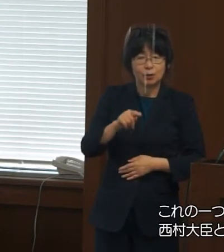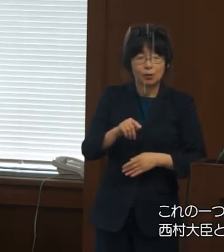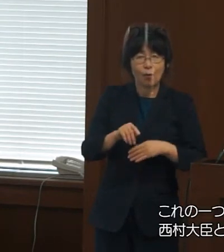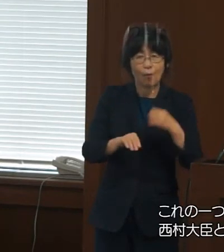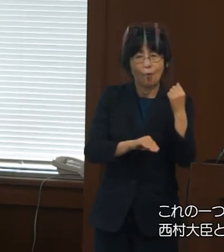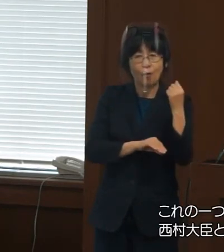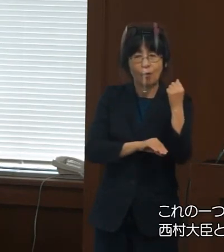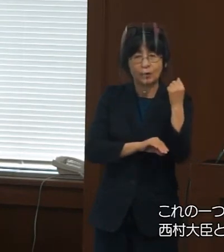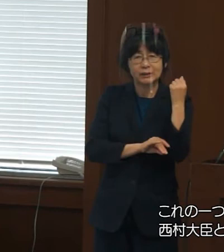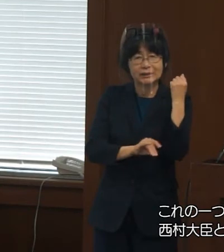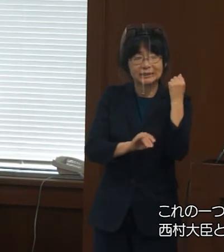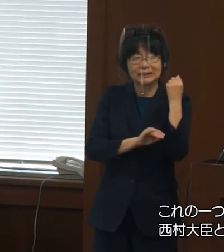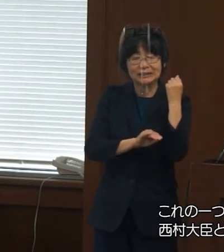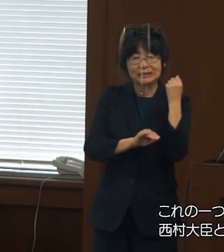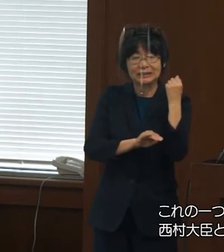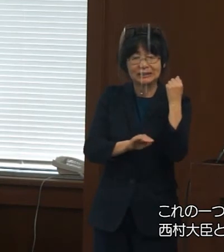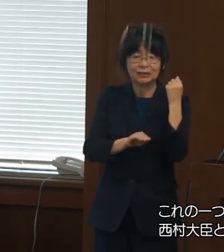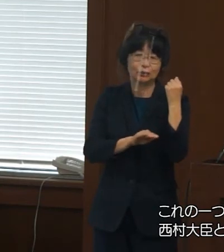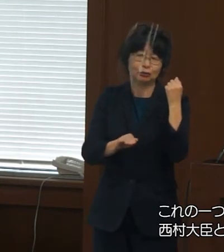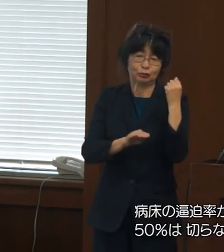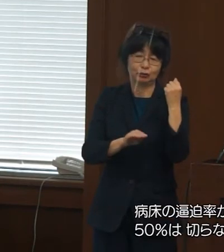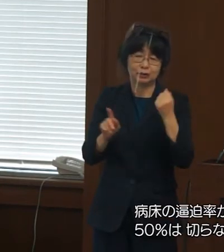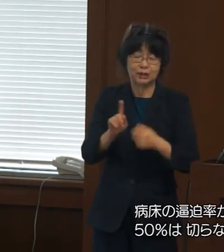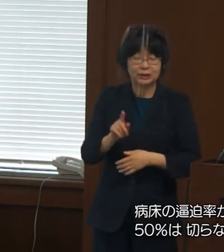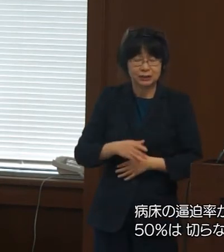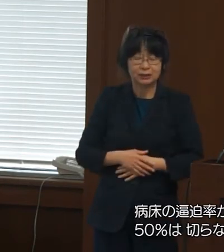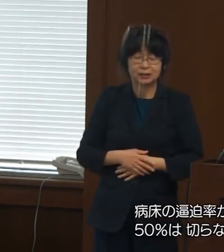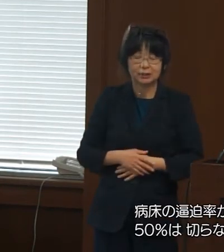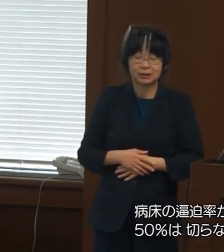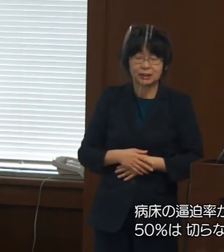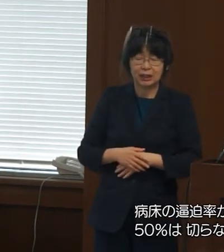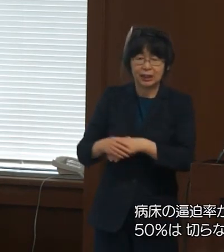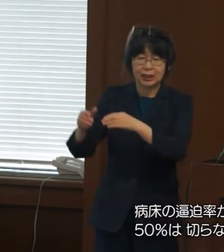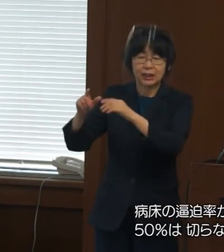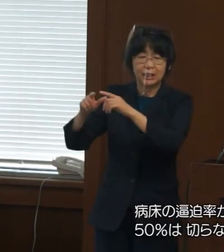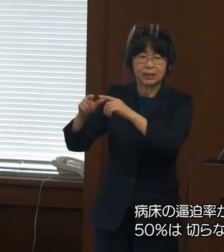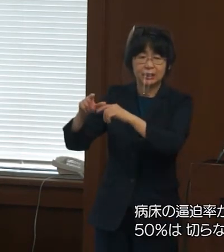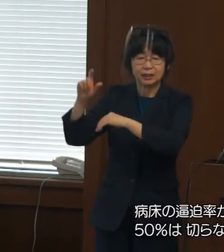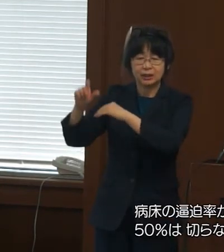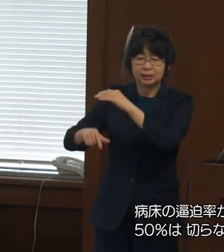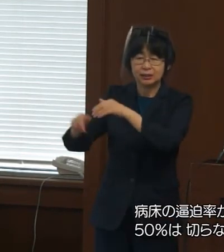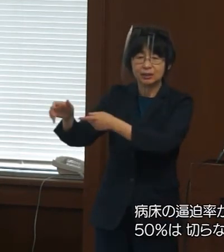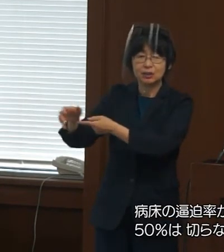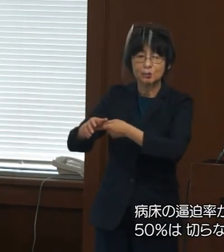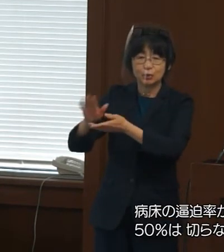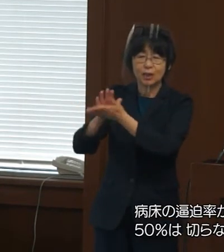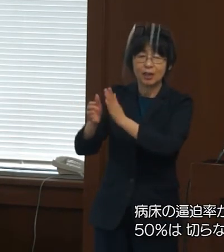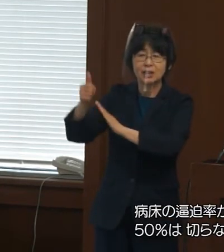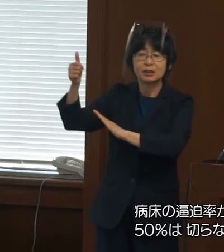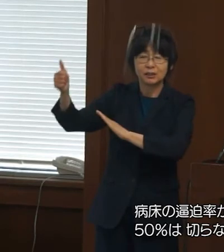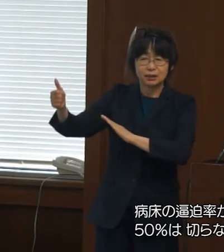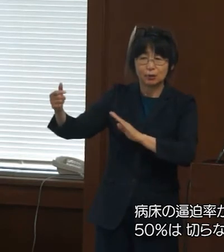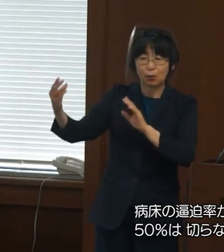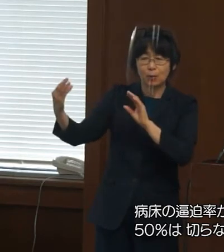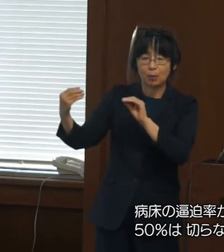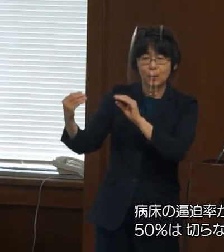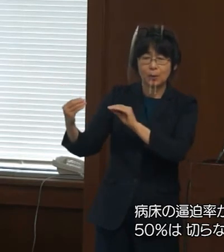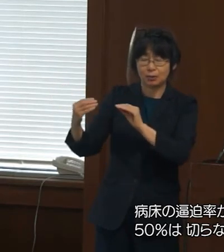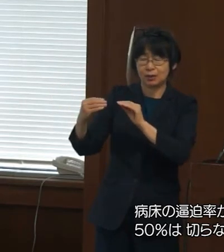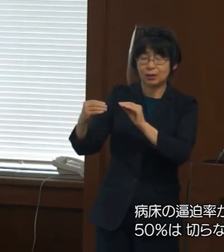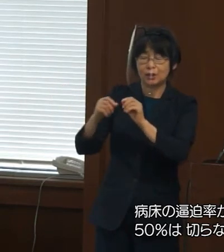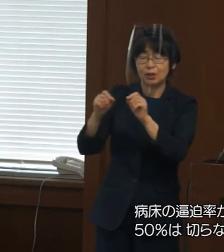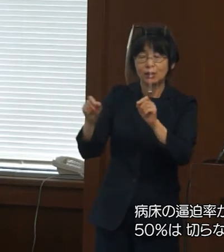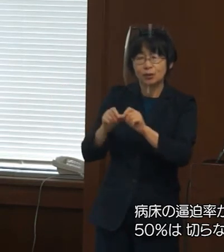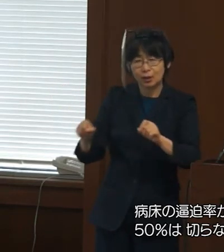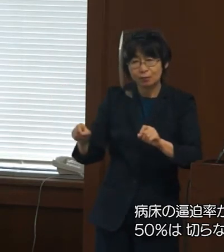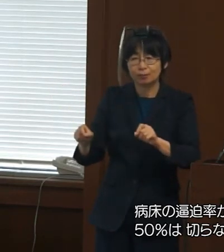が西村大臣と話したときには、病床の逼迫率が50は切らないと